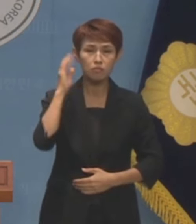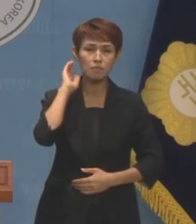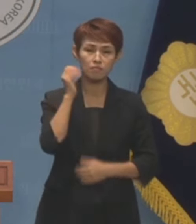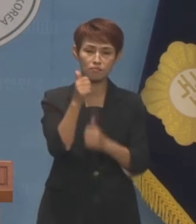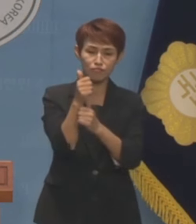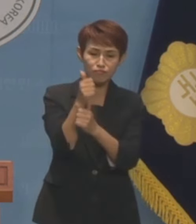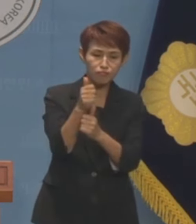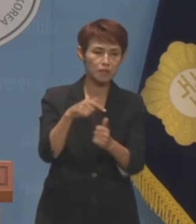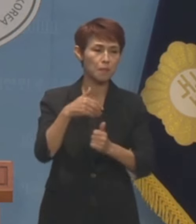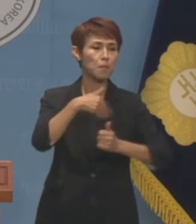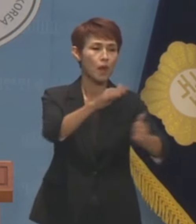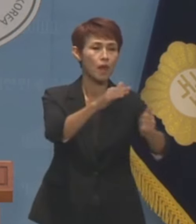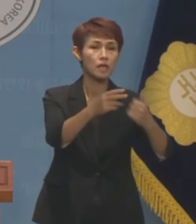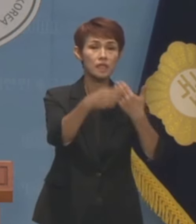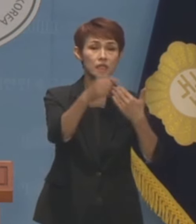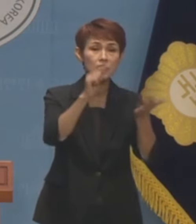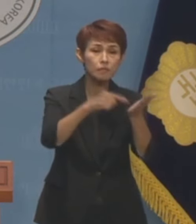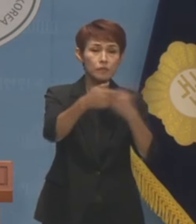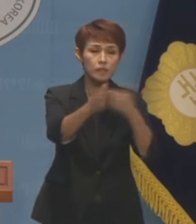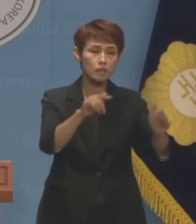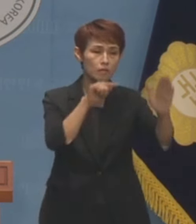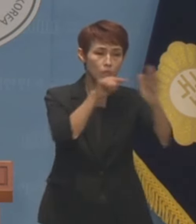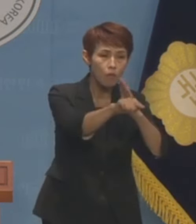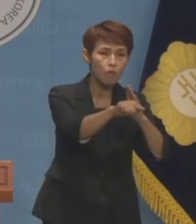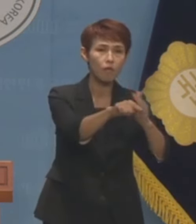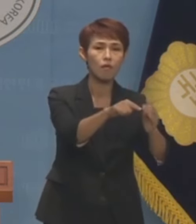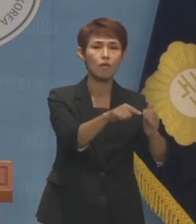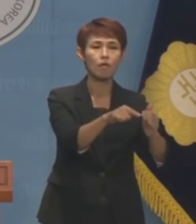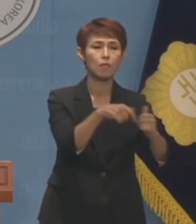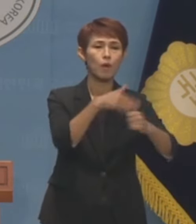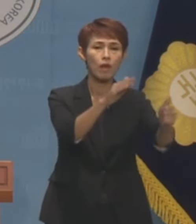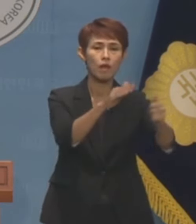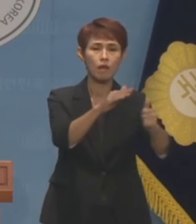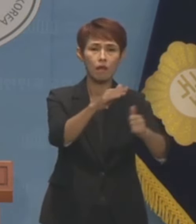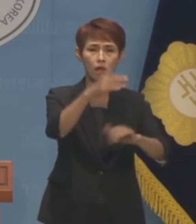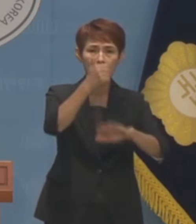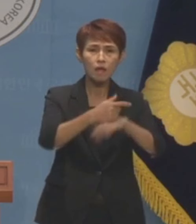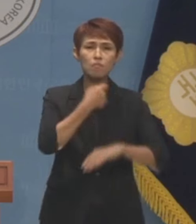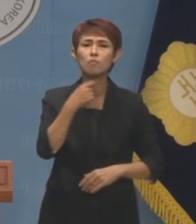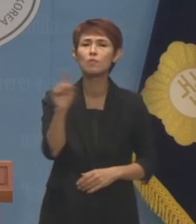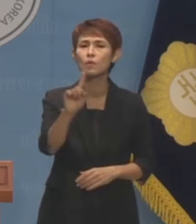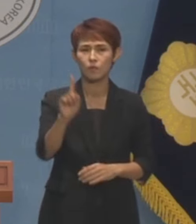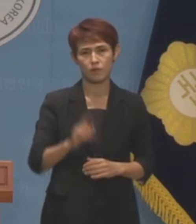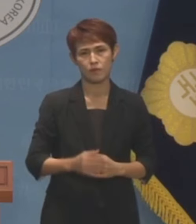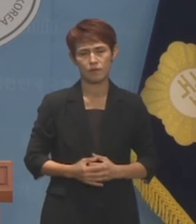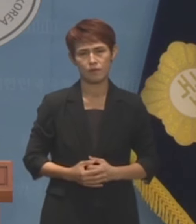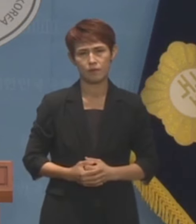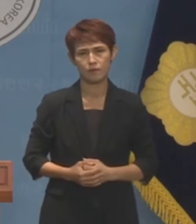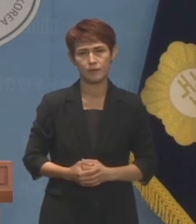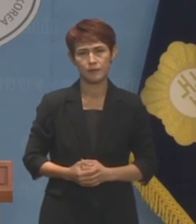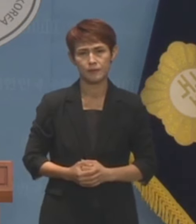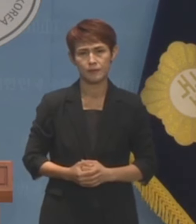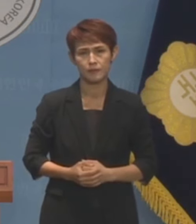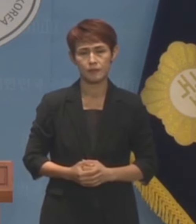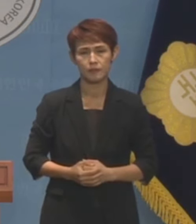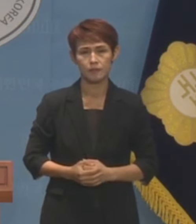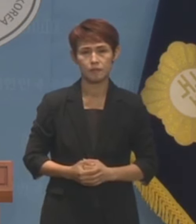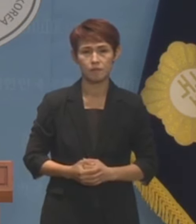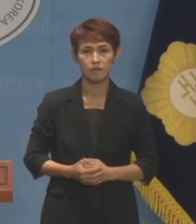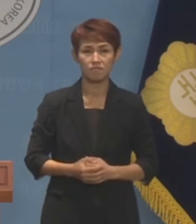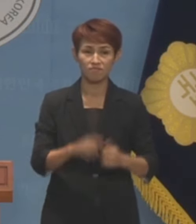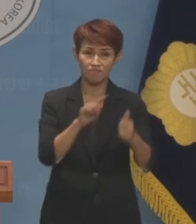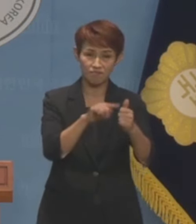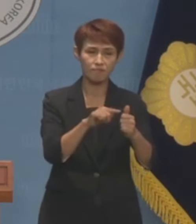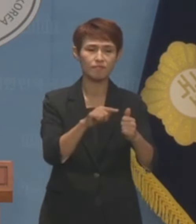파견해 도대체 무 하겠다는 건지 상상조차 안 갑니다 비서관들에게